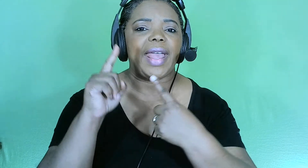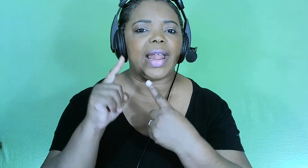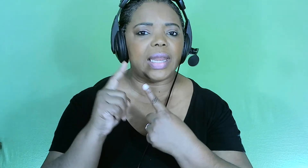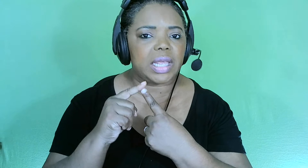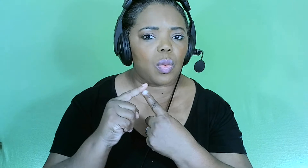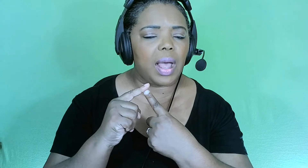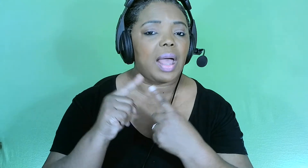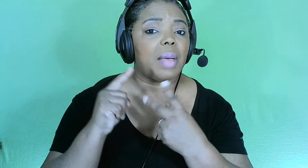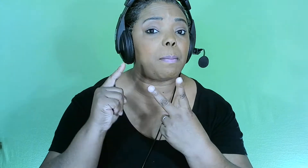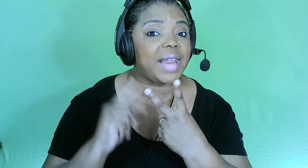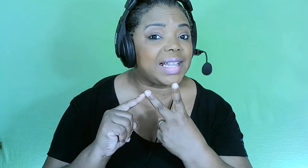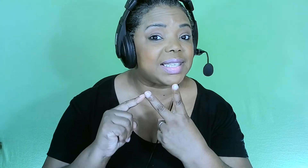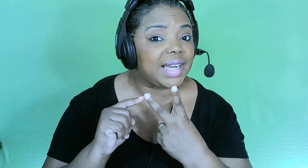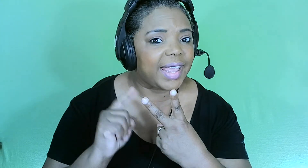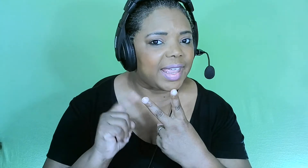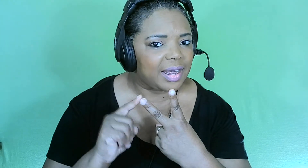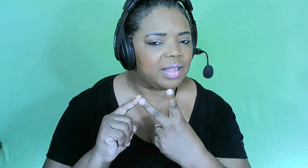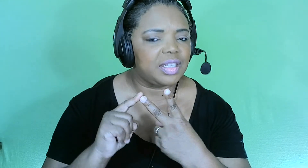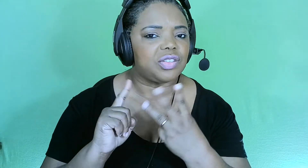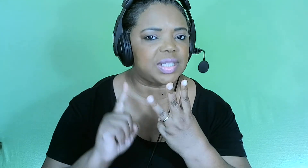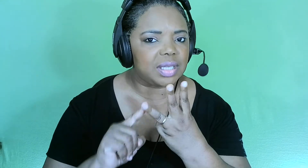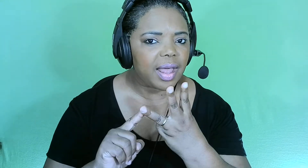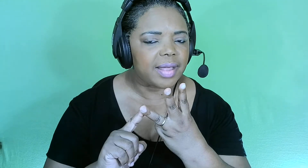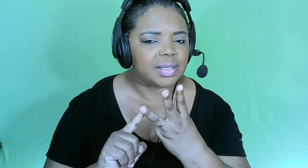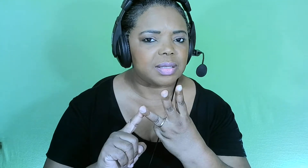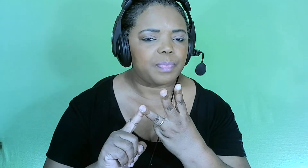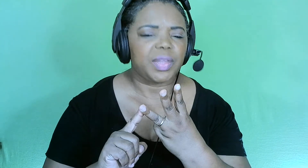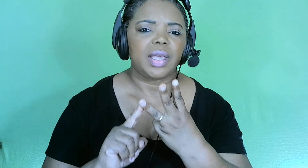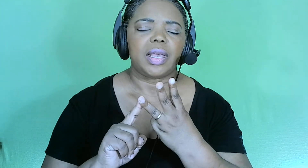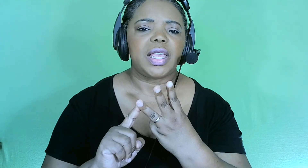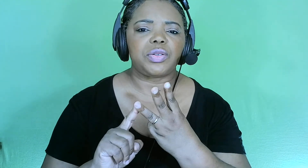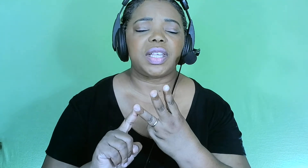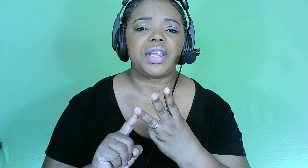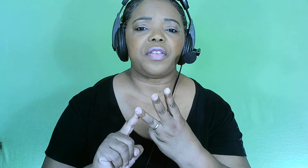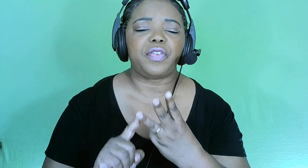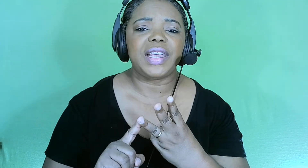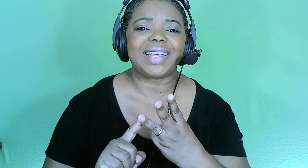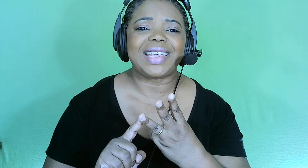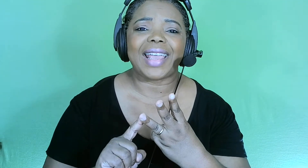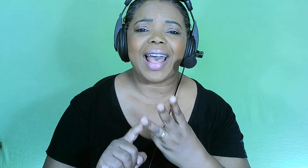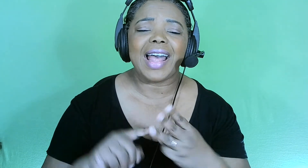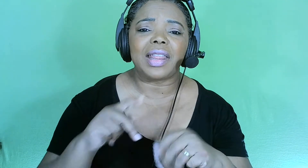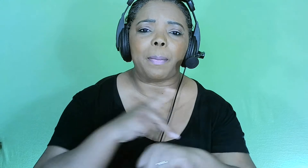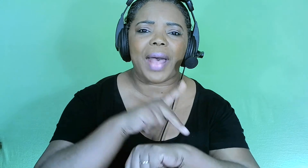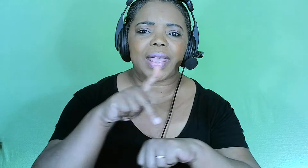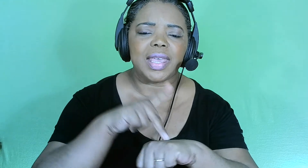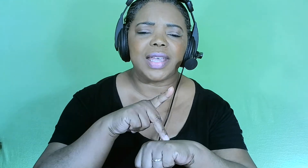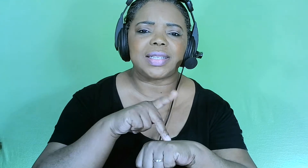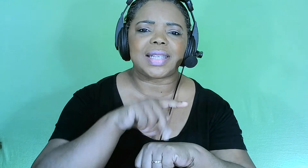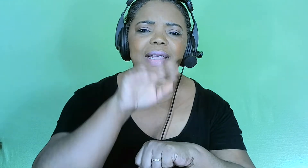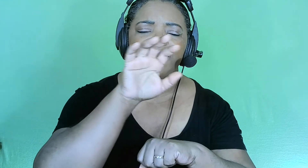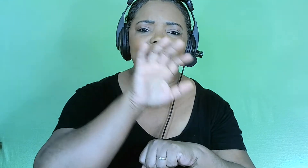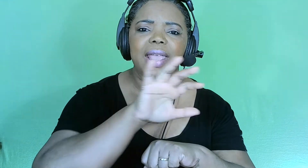é língua brasileira de sinais. Isso significa que cada país tem